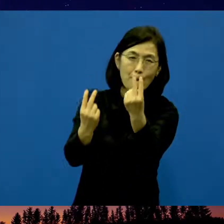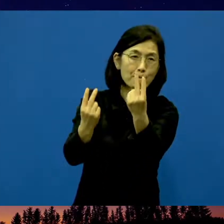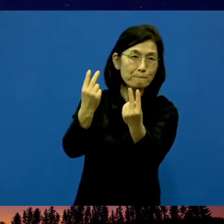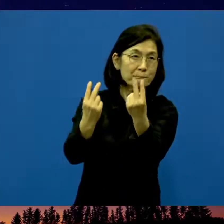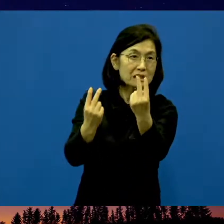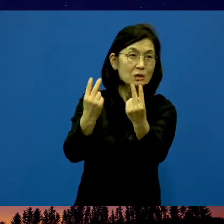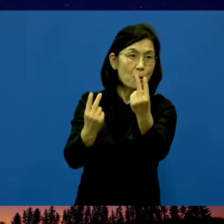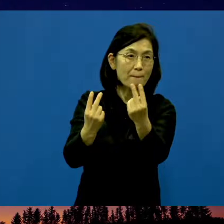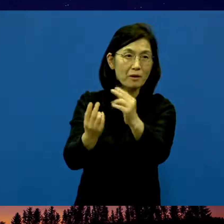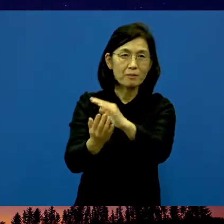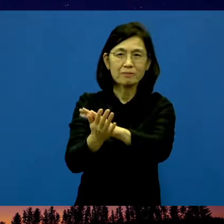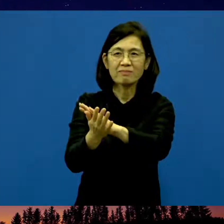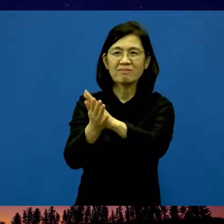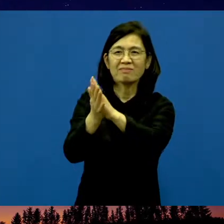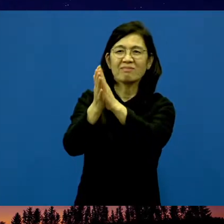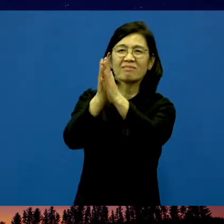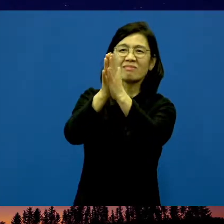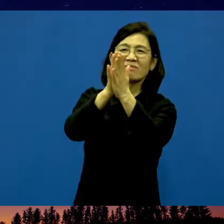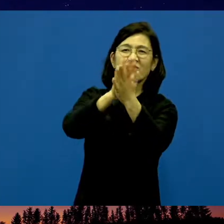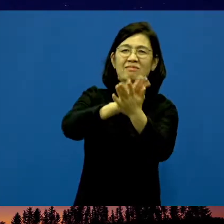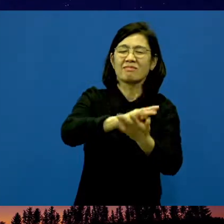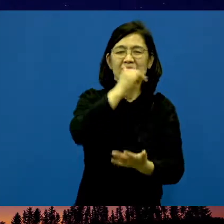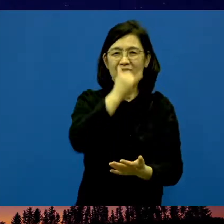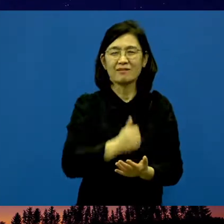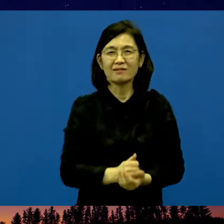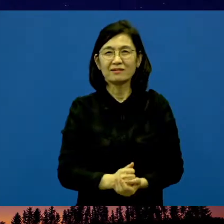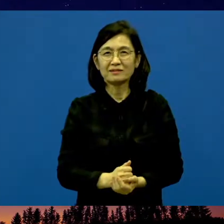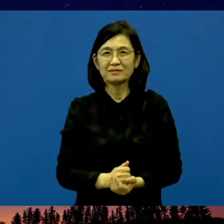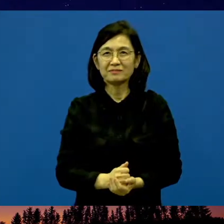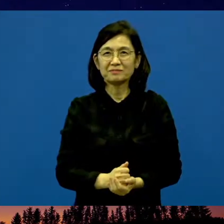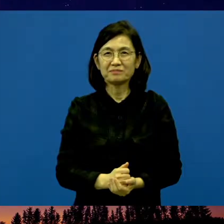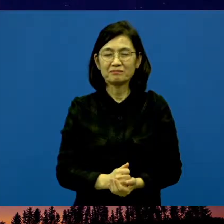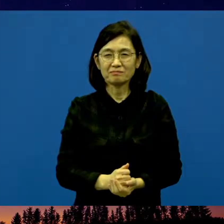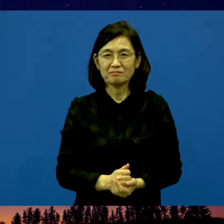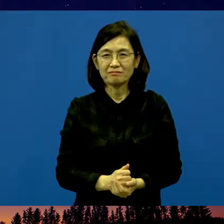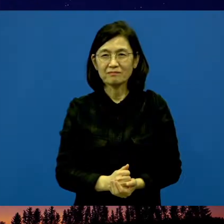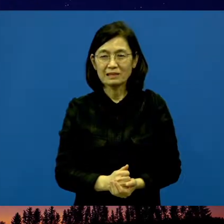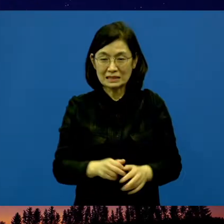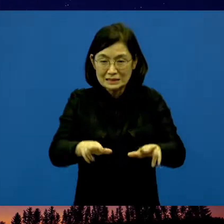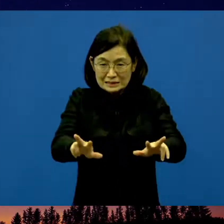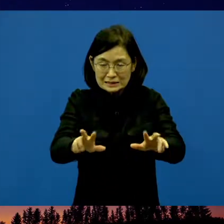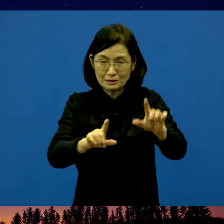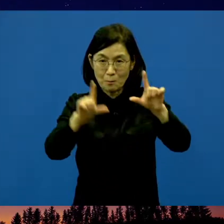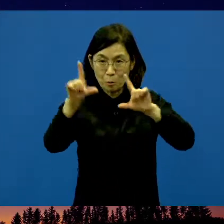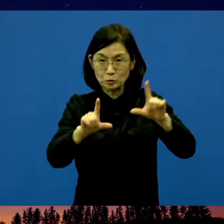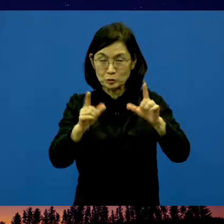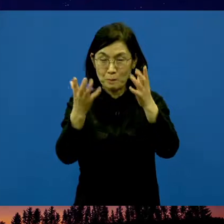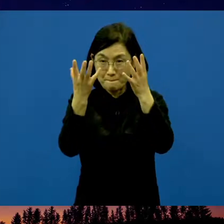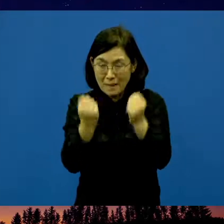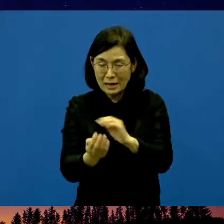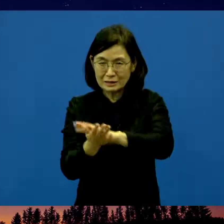이건 상상할 수 없는 거예요. 지금 엄청나게 변해서 지금 이렇잖아요.